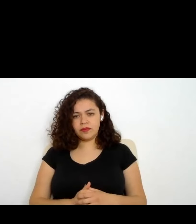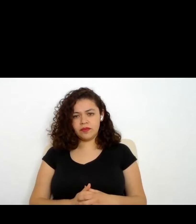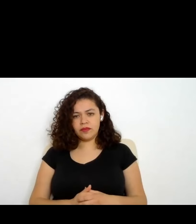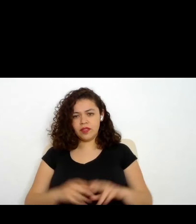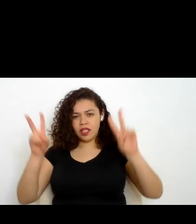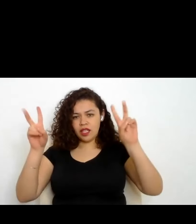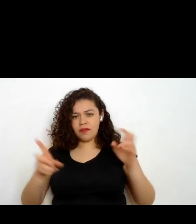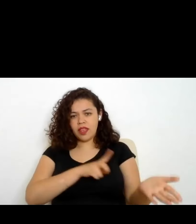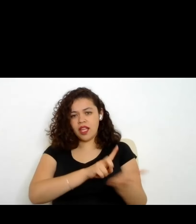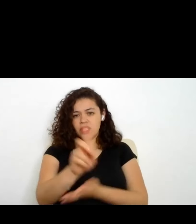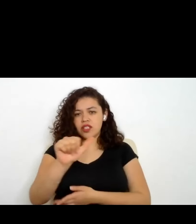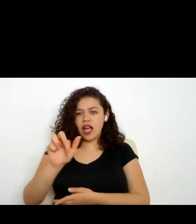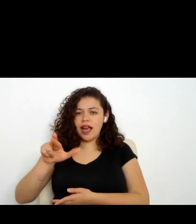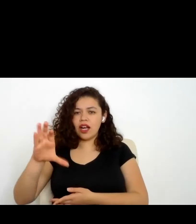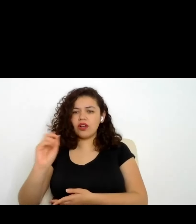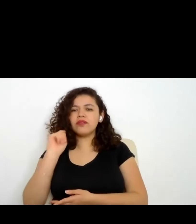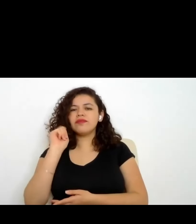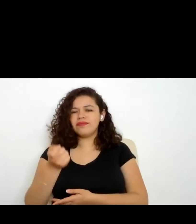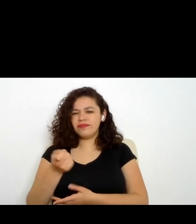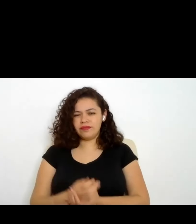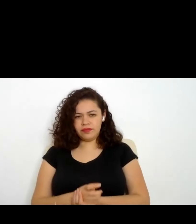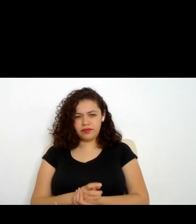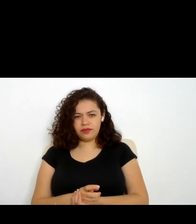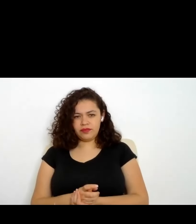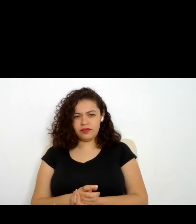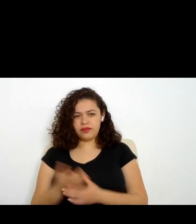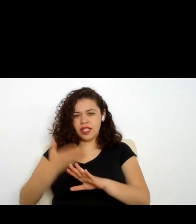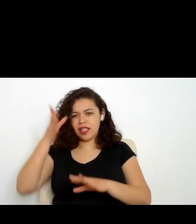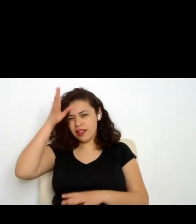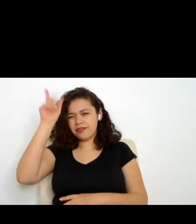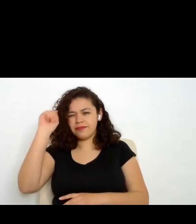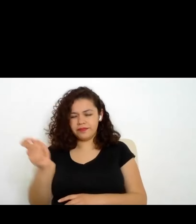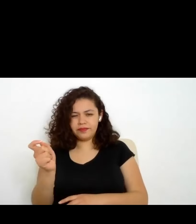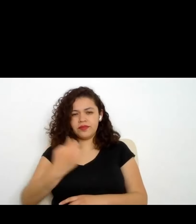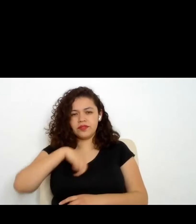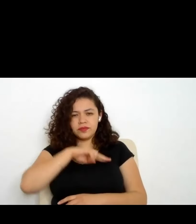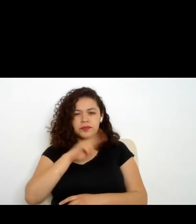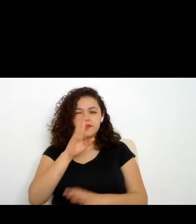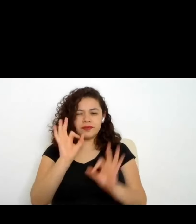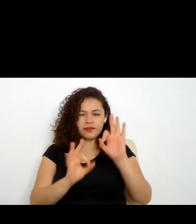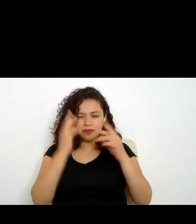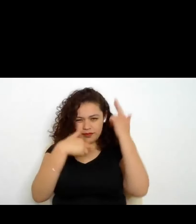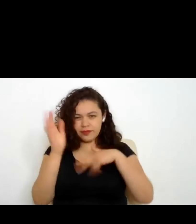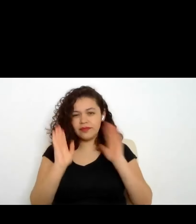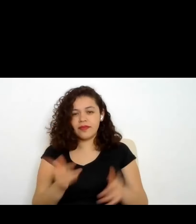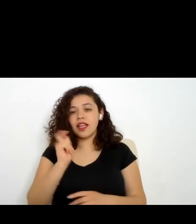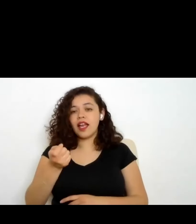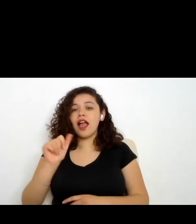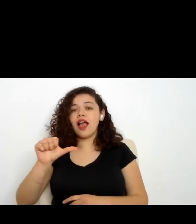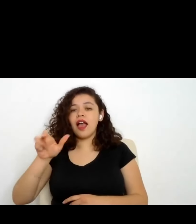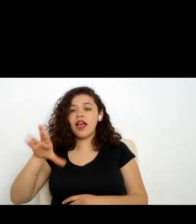los derechos ARCO. Y como ya habíamos visto en la parte de definiciones, pues los derechos ARCO corresponden a los derechos